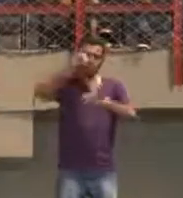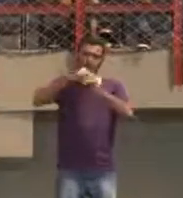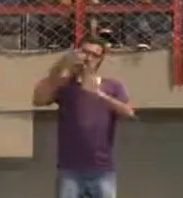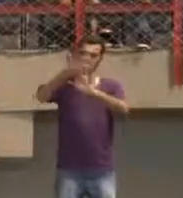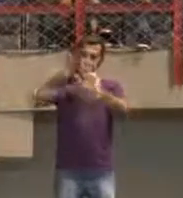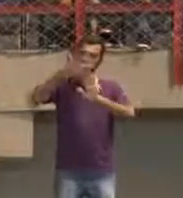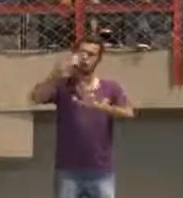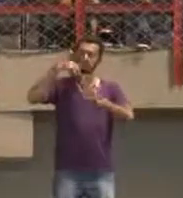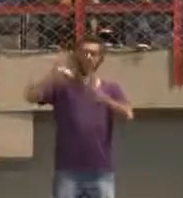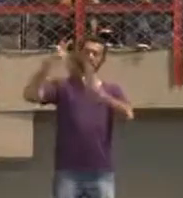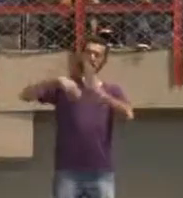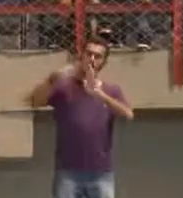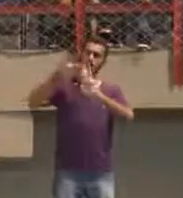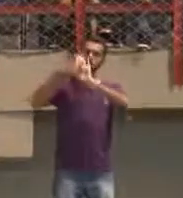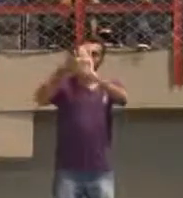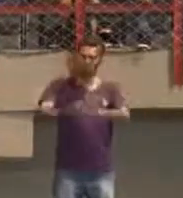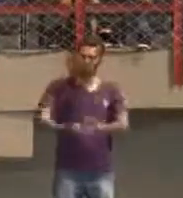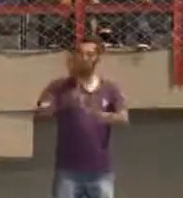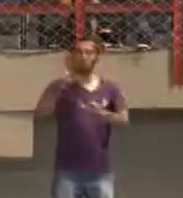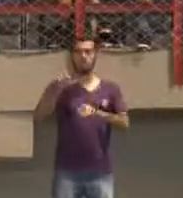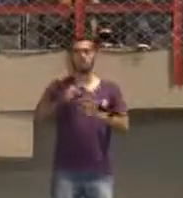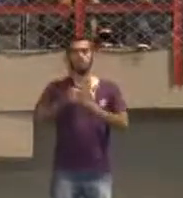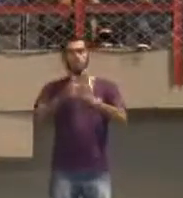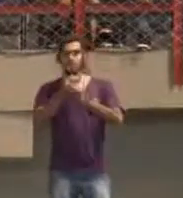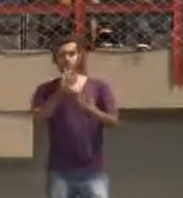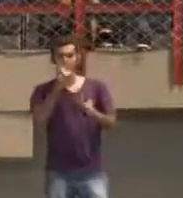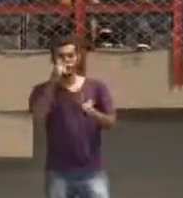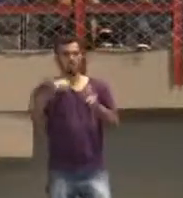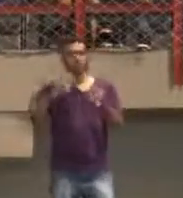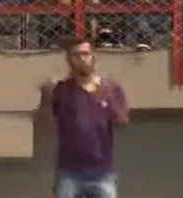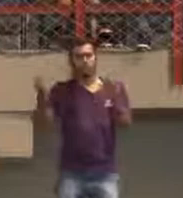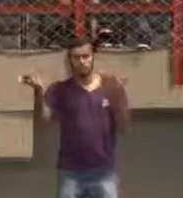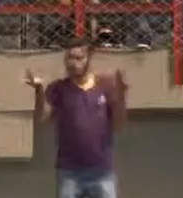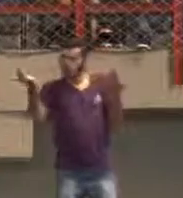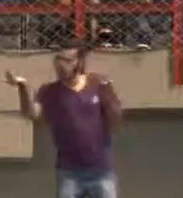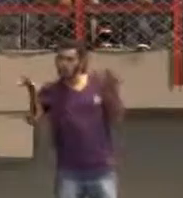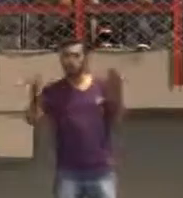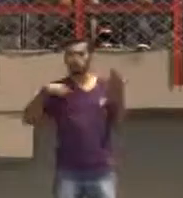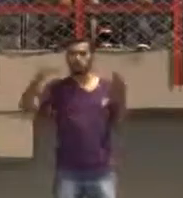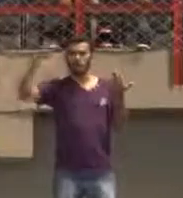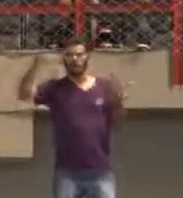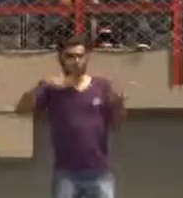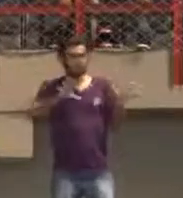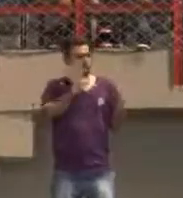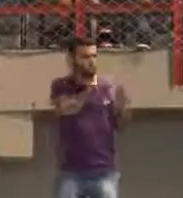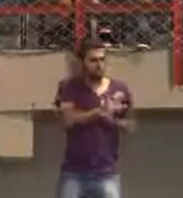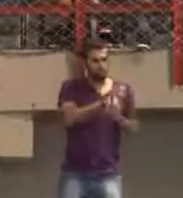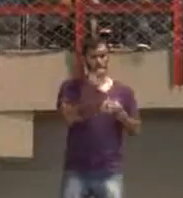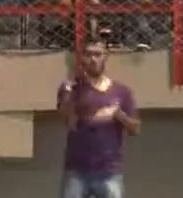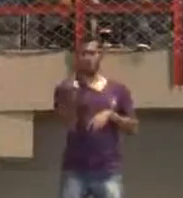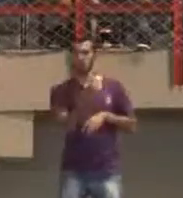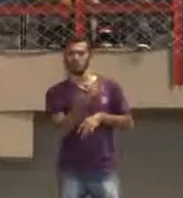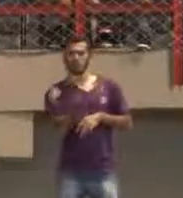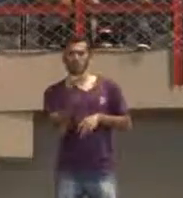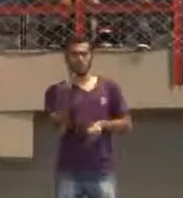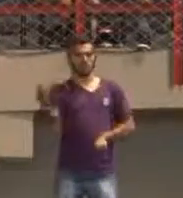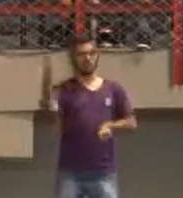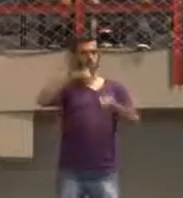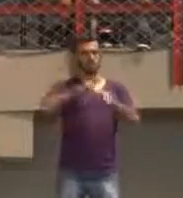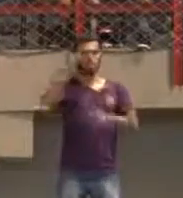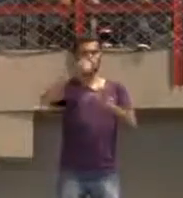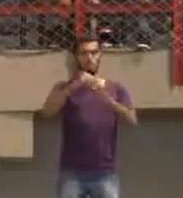preconceito. E ele joga com a luz e a escuridão, o negro e o branco dentro do poema. Ele,